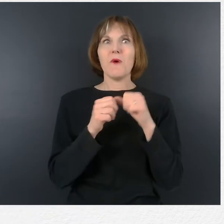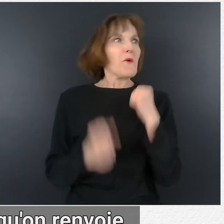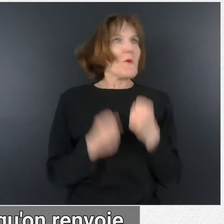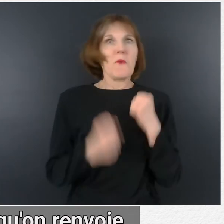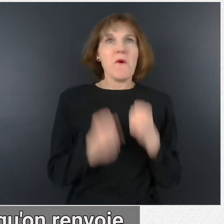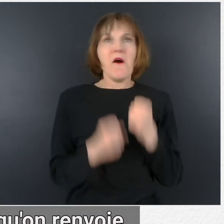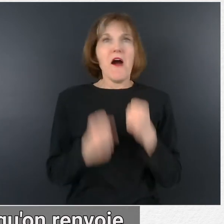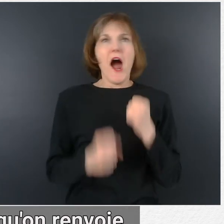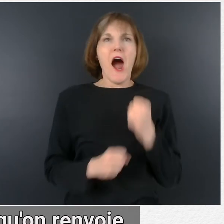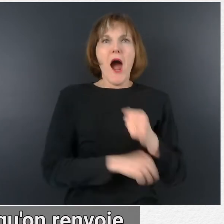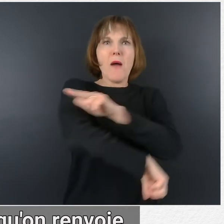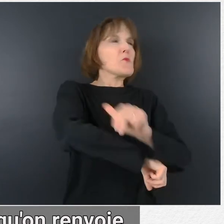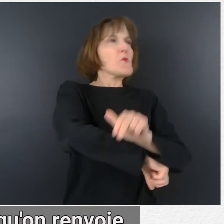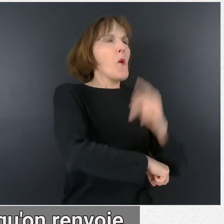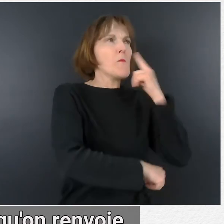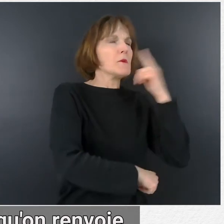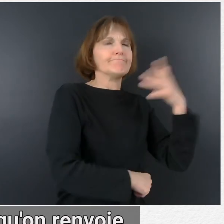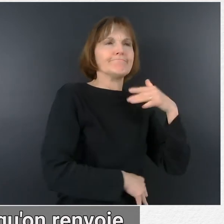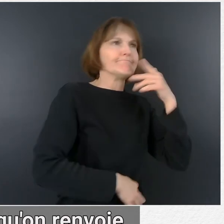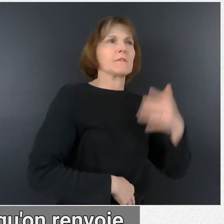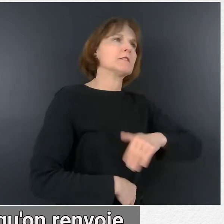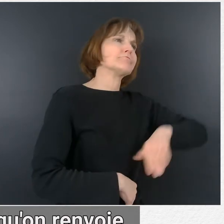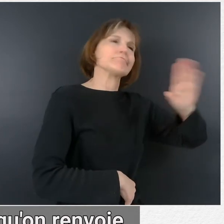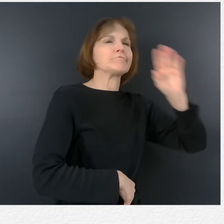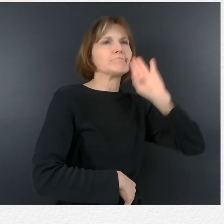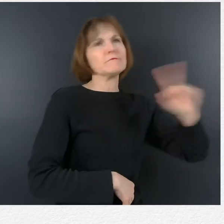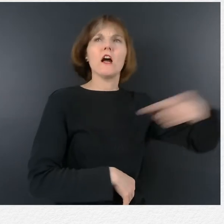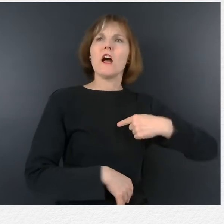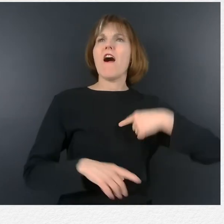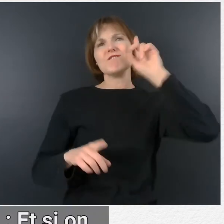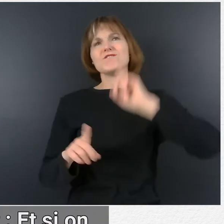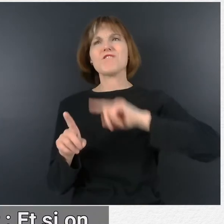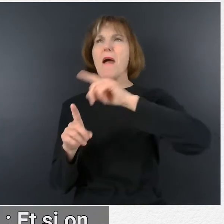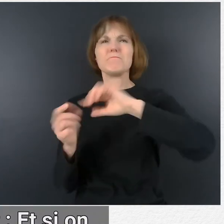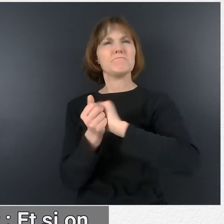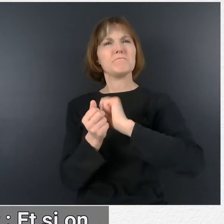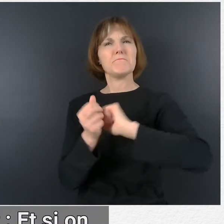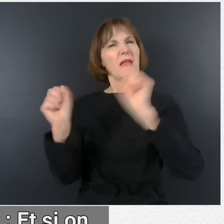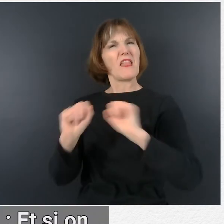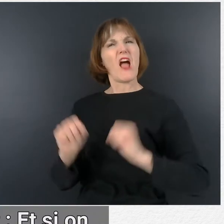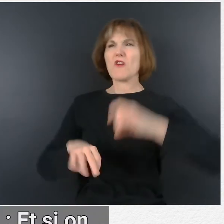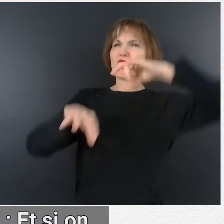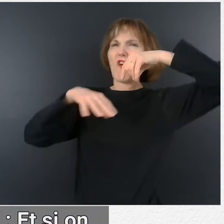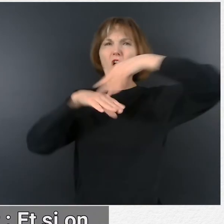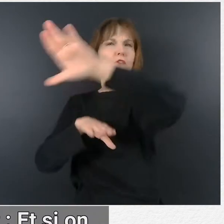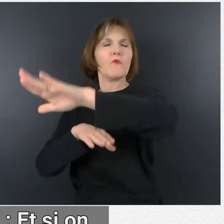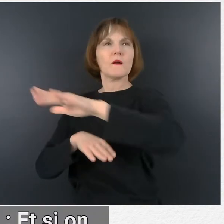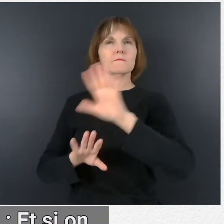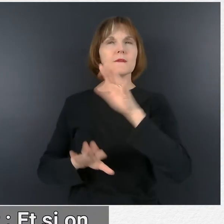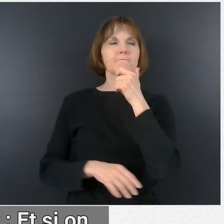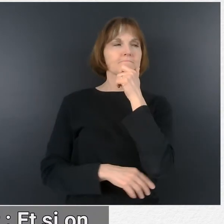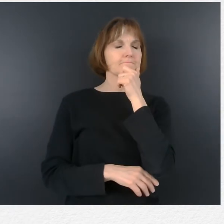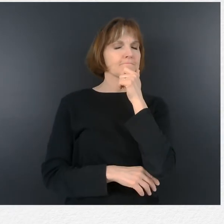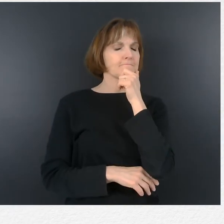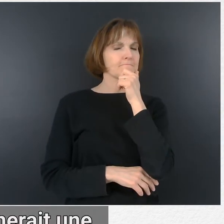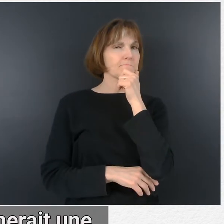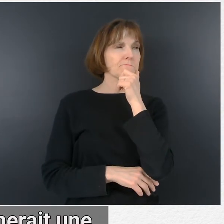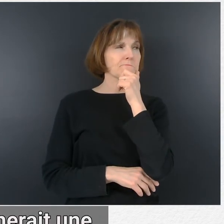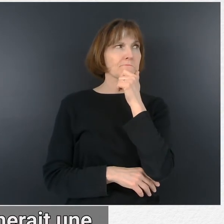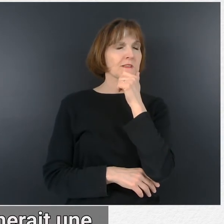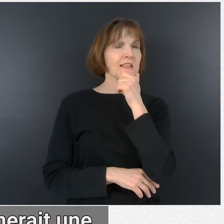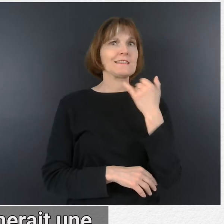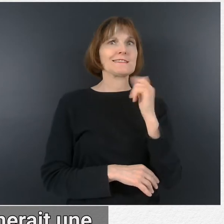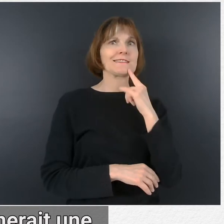l'immeuble pour demander qu'on renvoie la femme de ménage. Mais il se dit, et si on lui demandait la raison ?